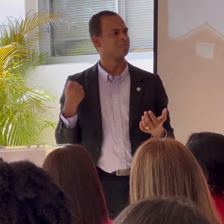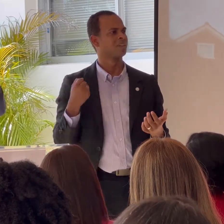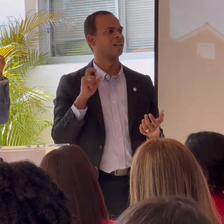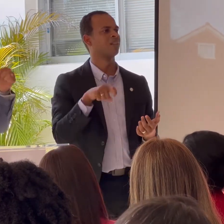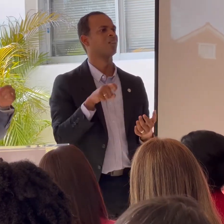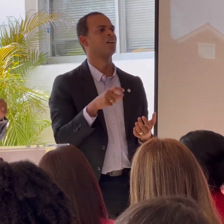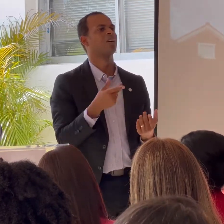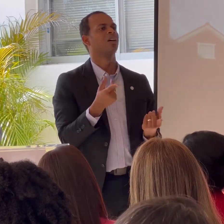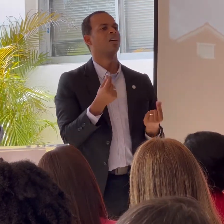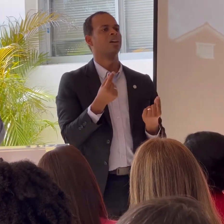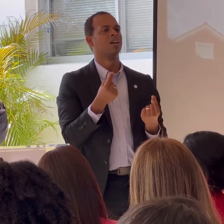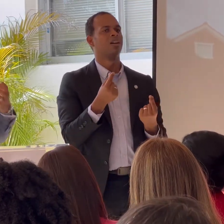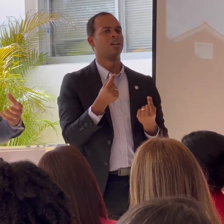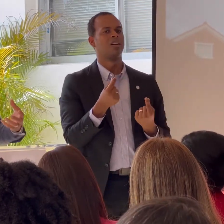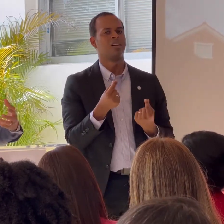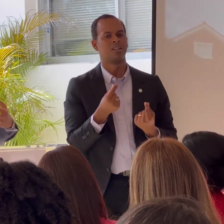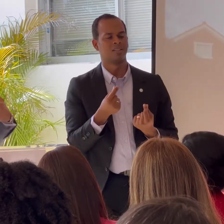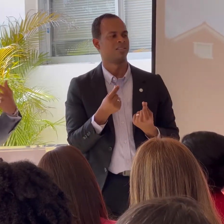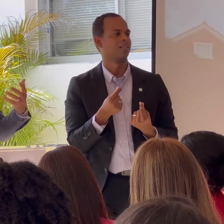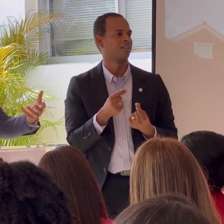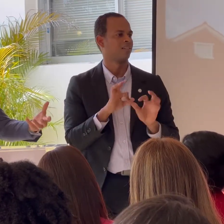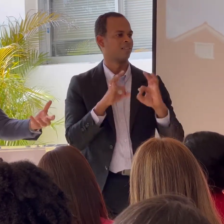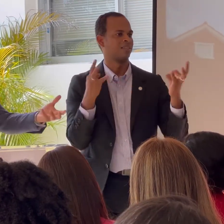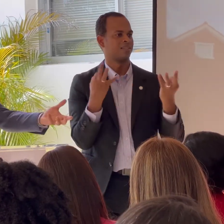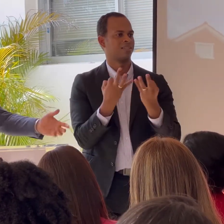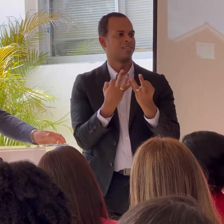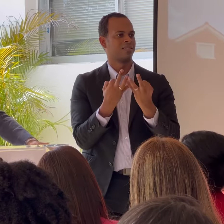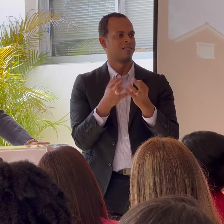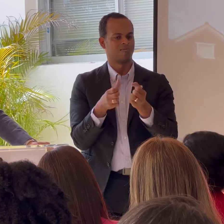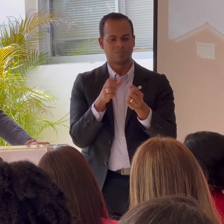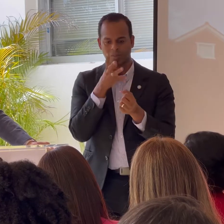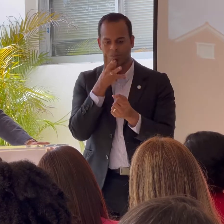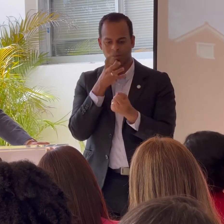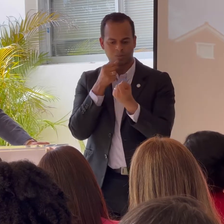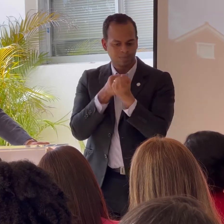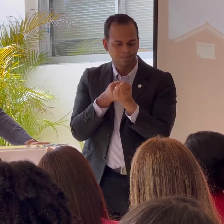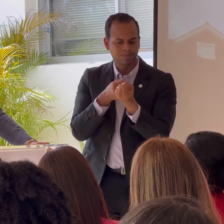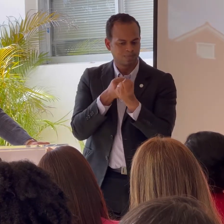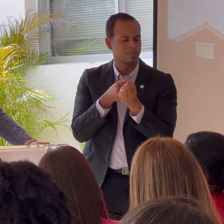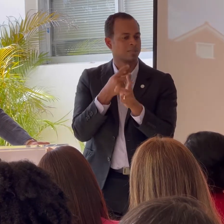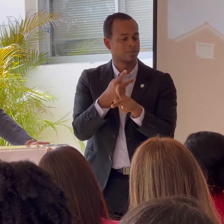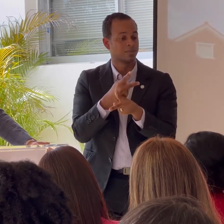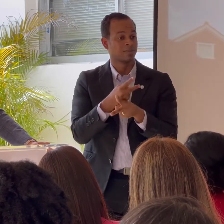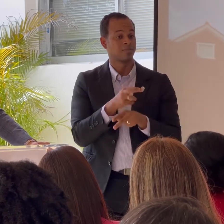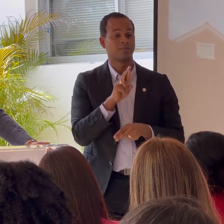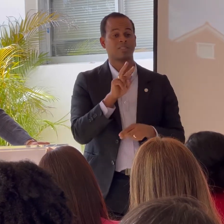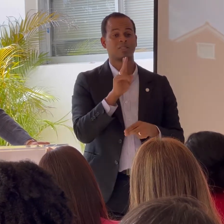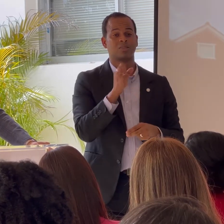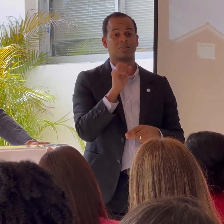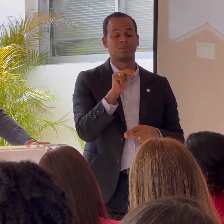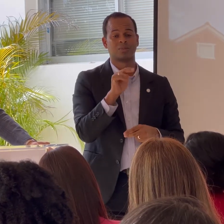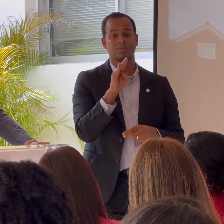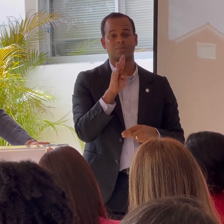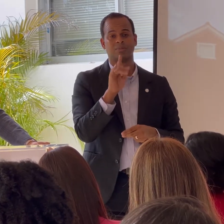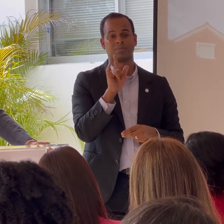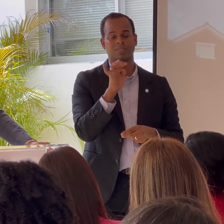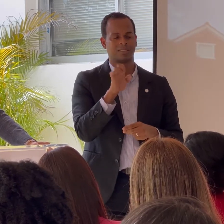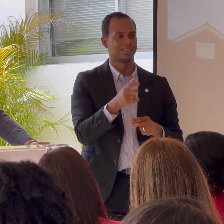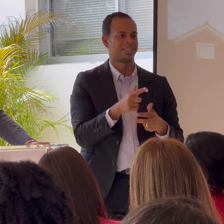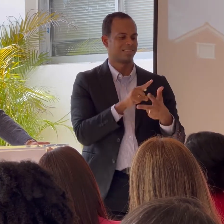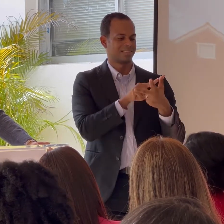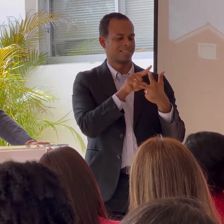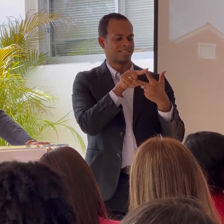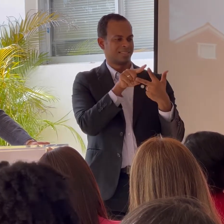El eslabón de la consanguinidad y de esa madre que pudiera brindar. Entonces Rubén Blade habla de tres